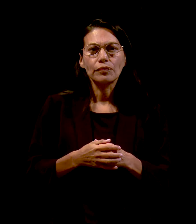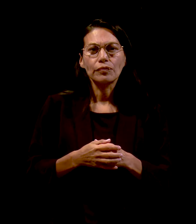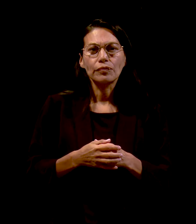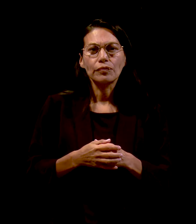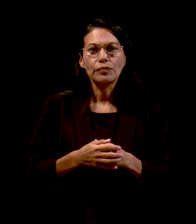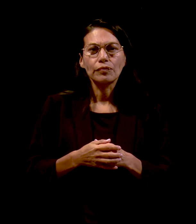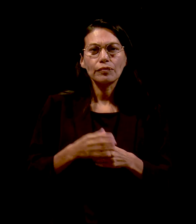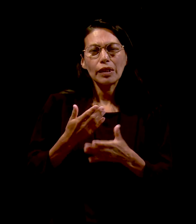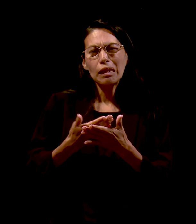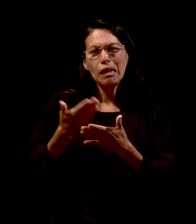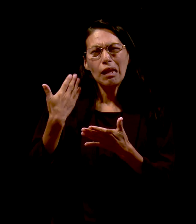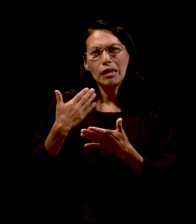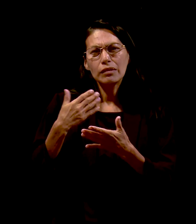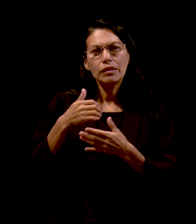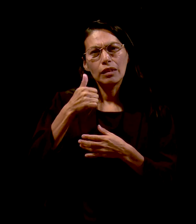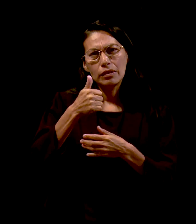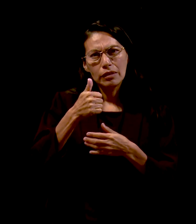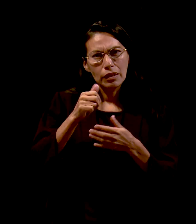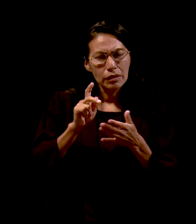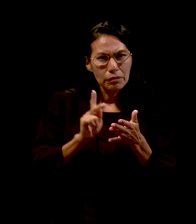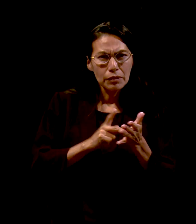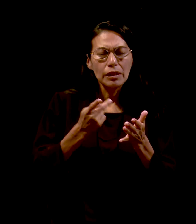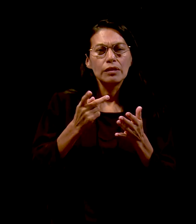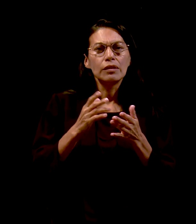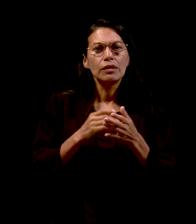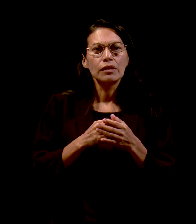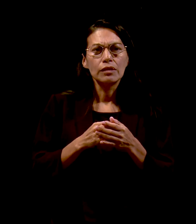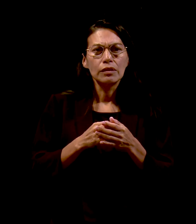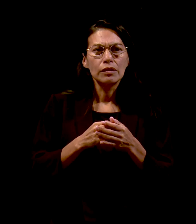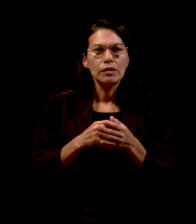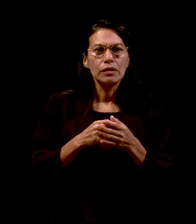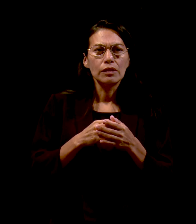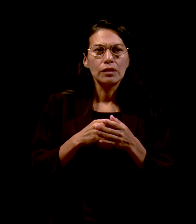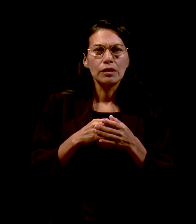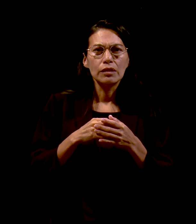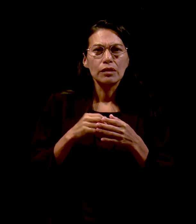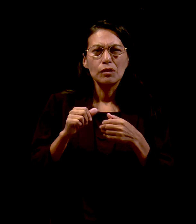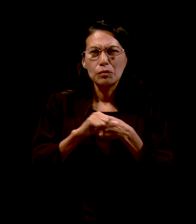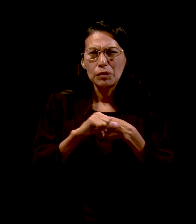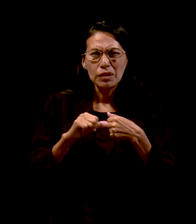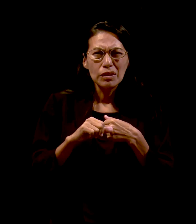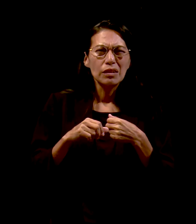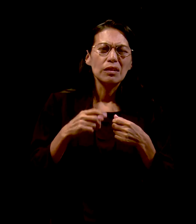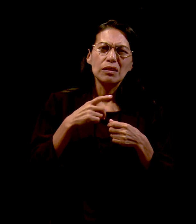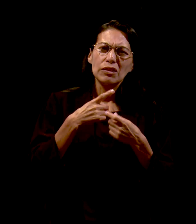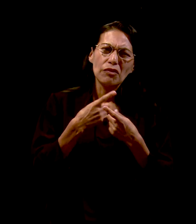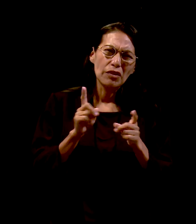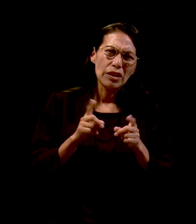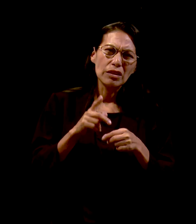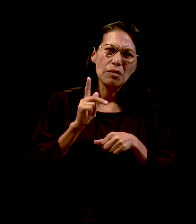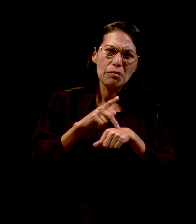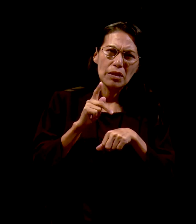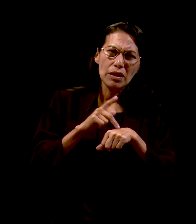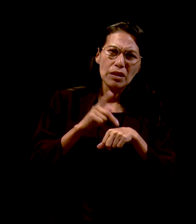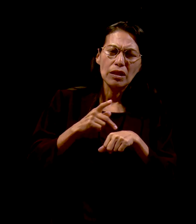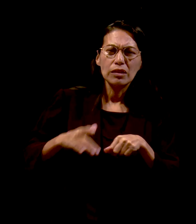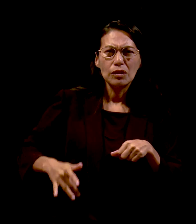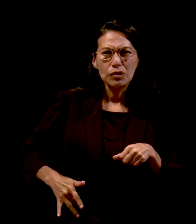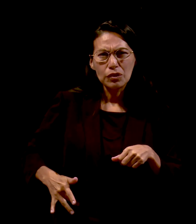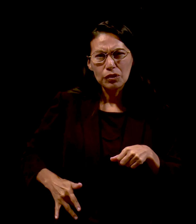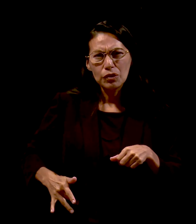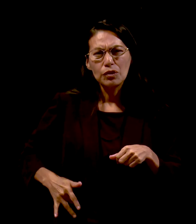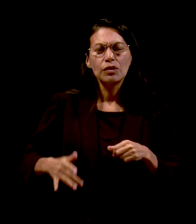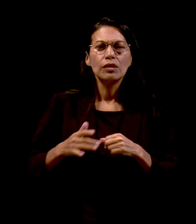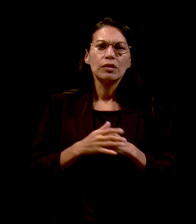por mínimo acceso de su riñón izquierdo porque presentaba muchísimos cálculos piedras en los riñones y había estado